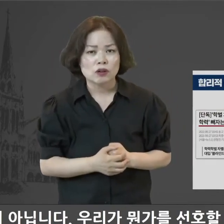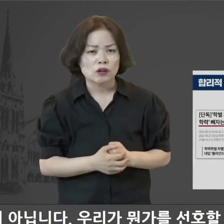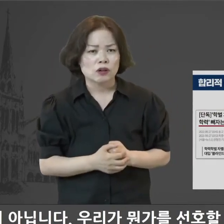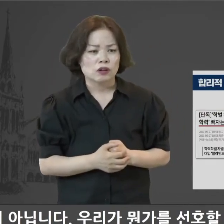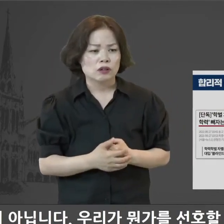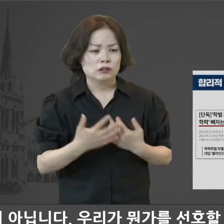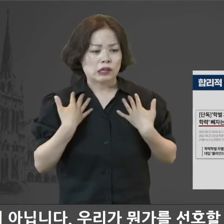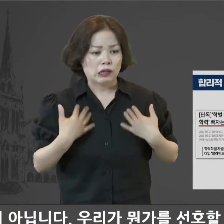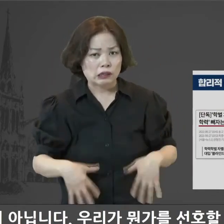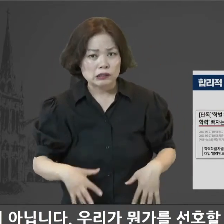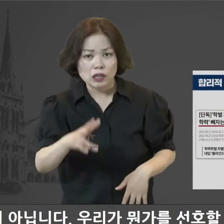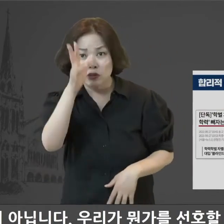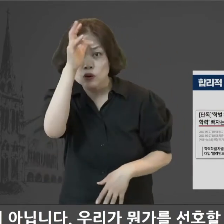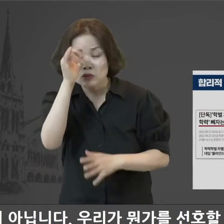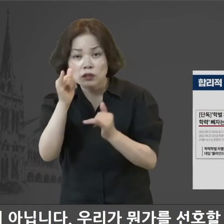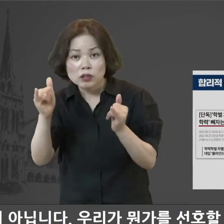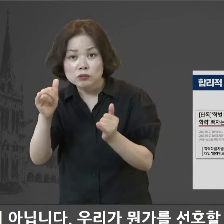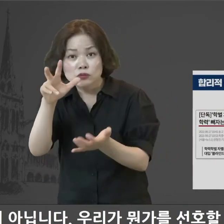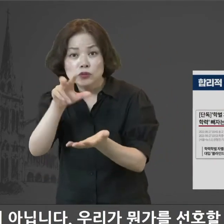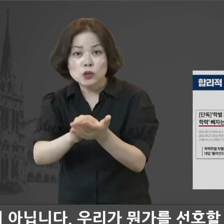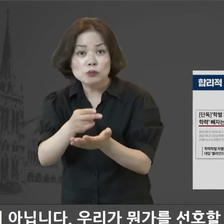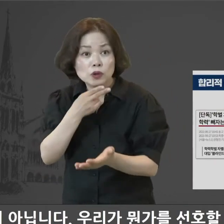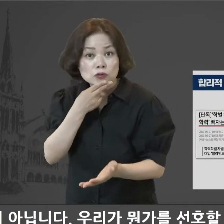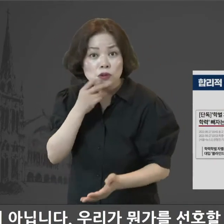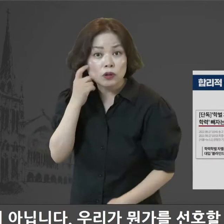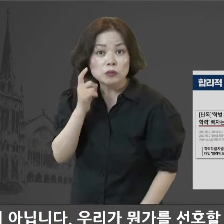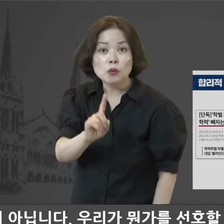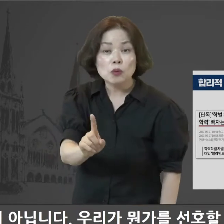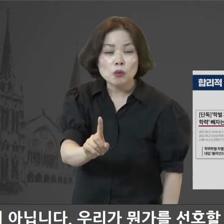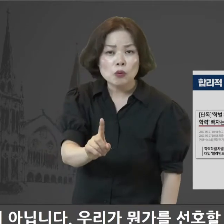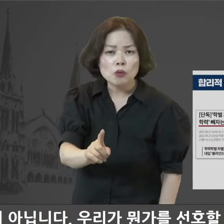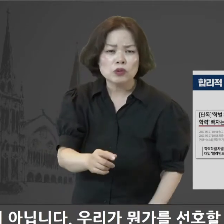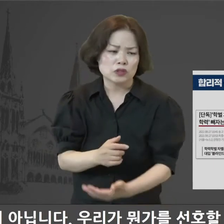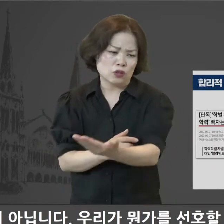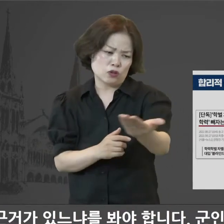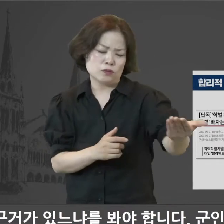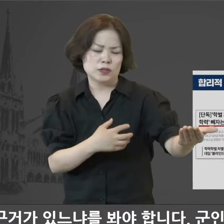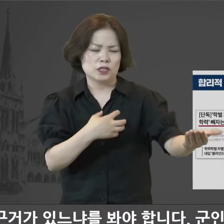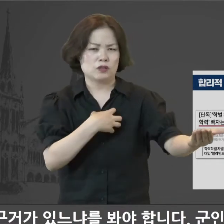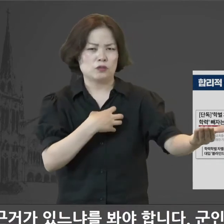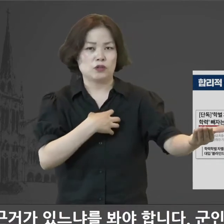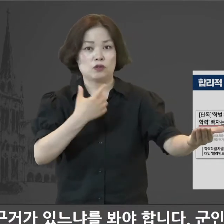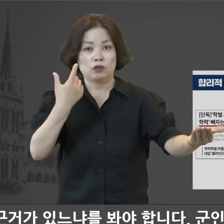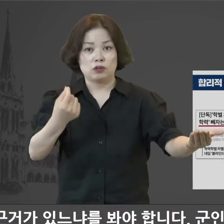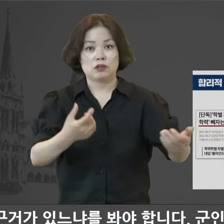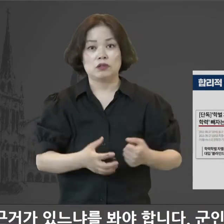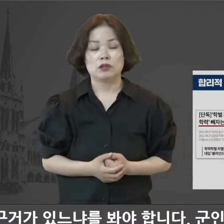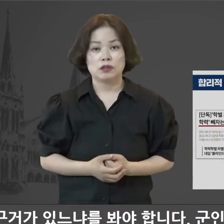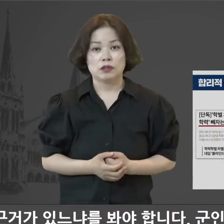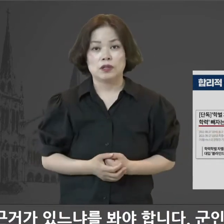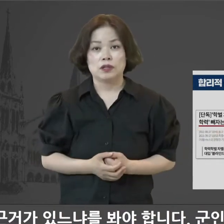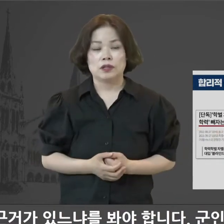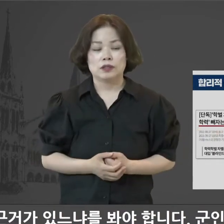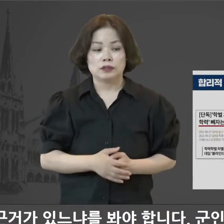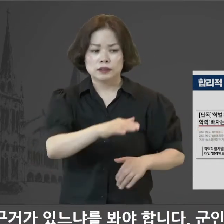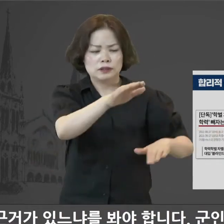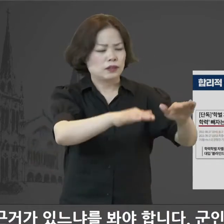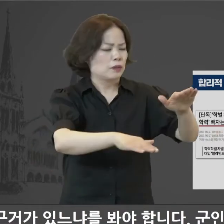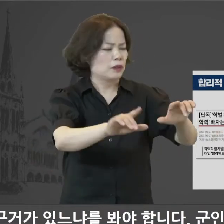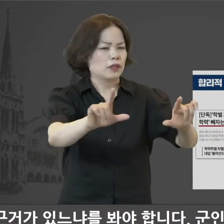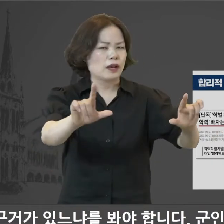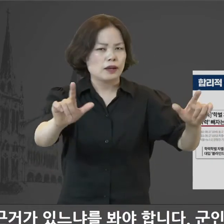체력이 형편없어도 경찰관 되는데 문제없게 하자 이러면 어떤 일이 벌어져요? 여러분이 위험해지는 겁니다. 그것은 차별이